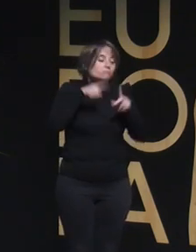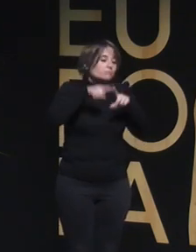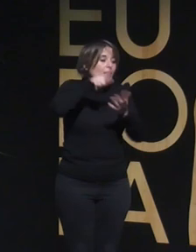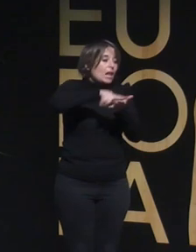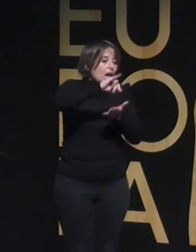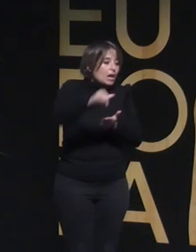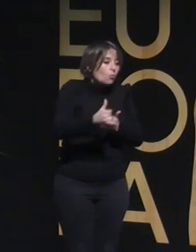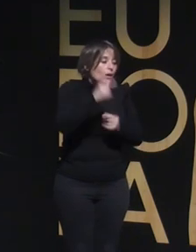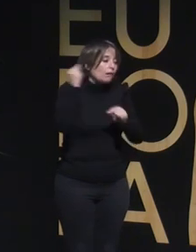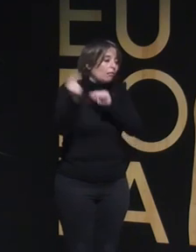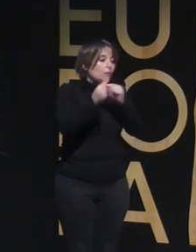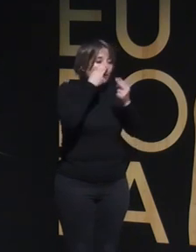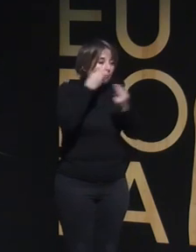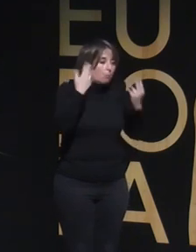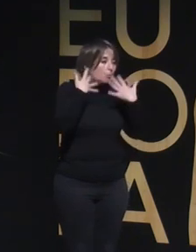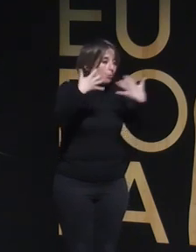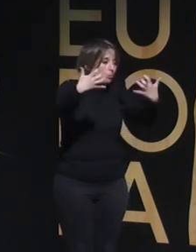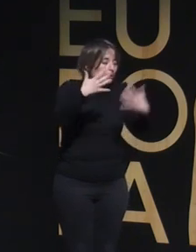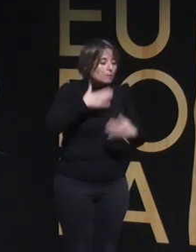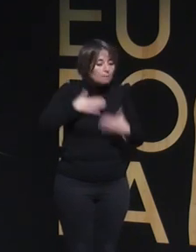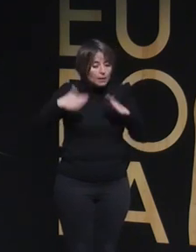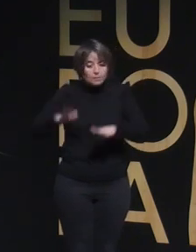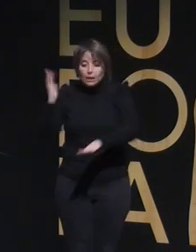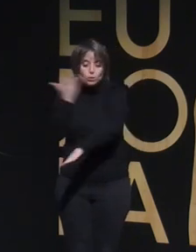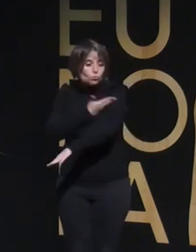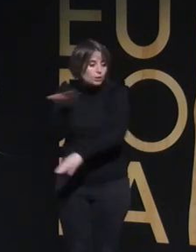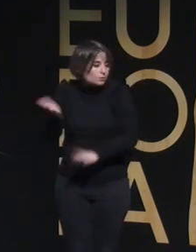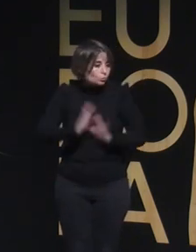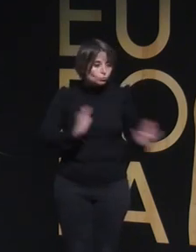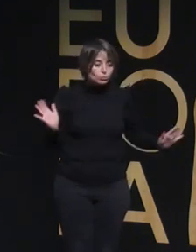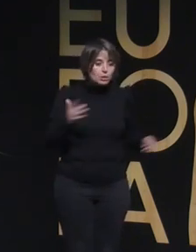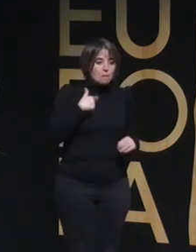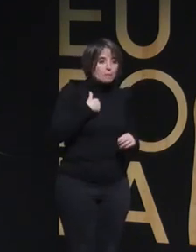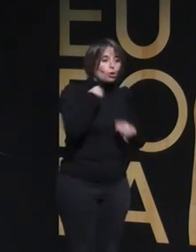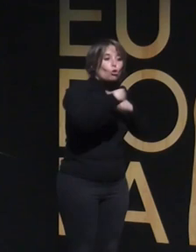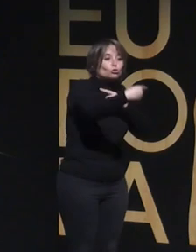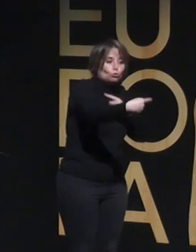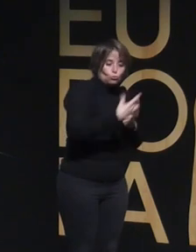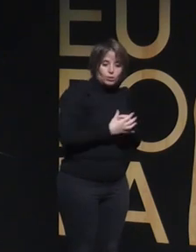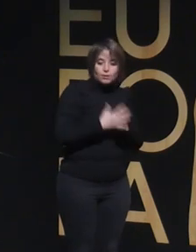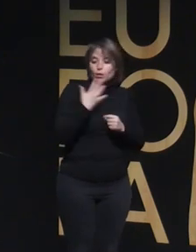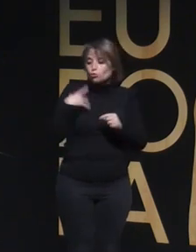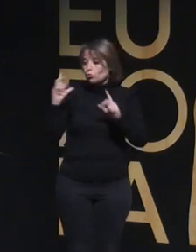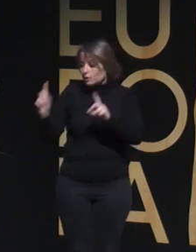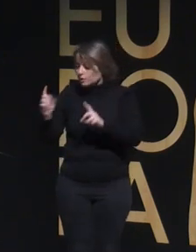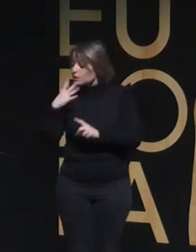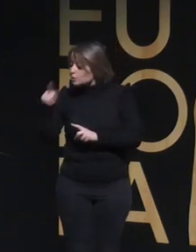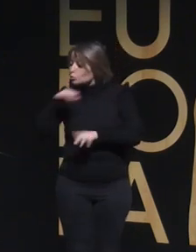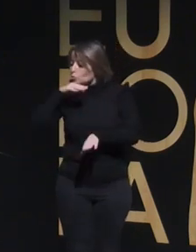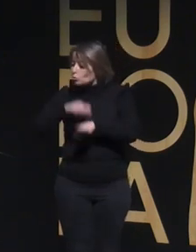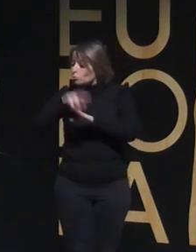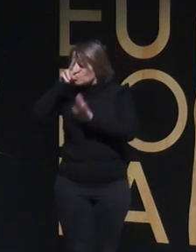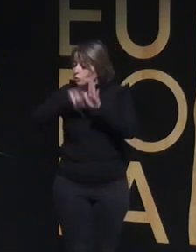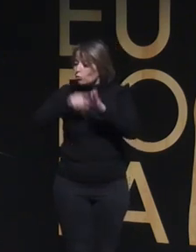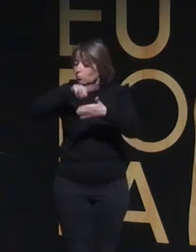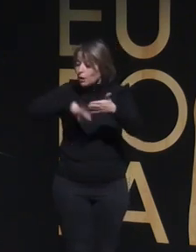debate público en un momento determinado. Y para mi hija va a ser castigo, le he castigado. Para mí es consecuencia, ¿por qué? Porque le quiero enseñar que si incumple una norma de